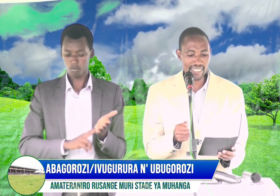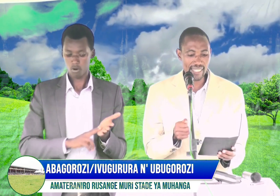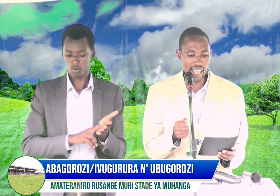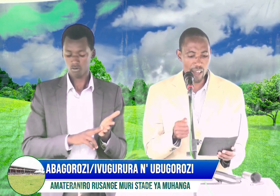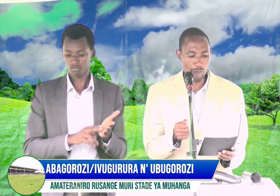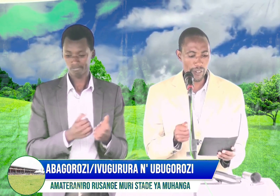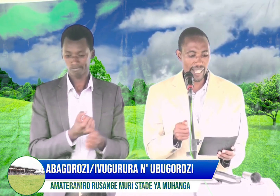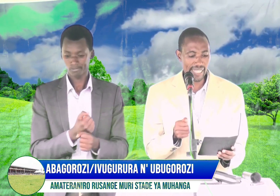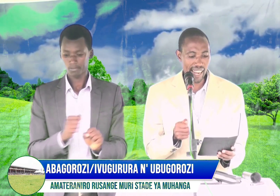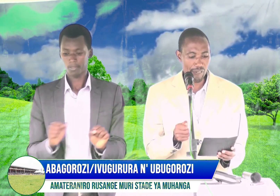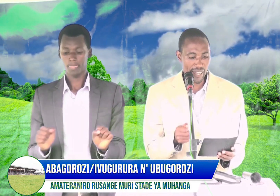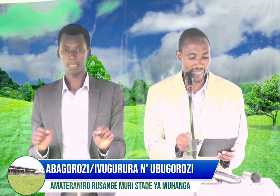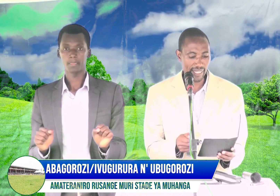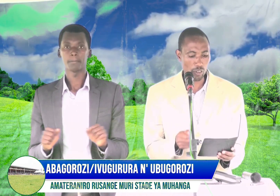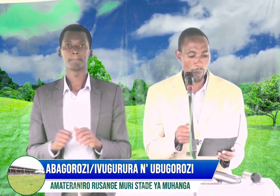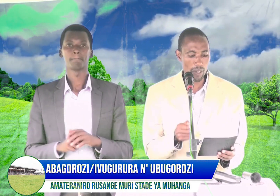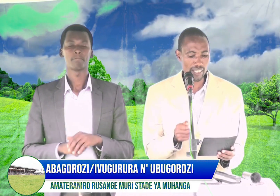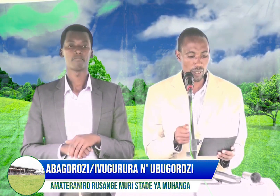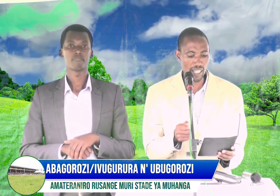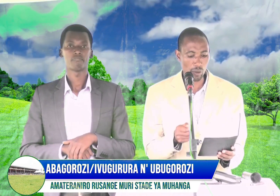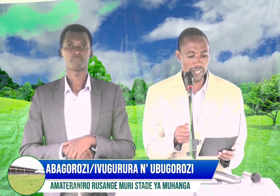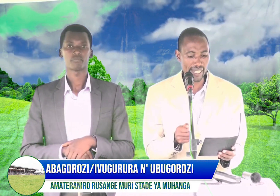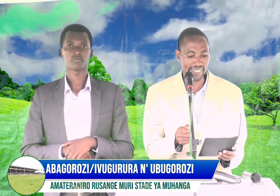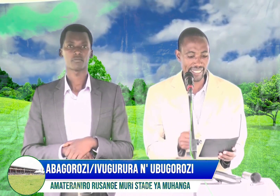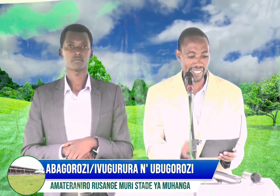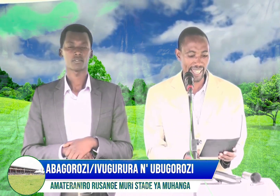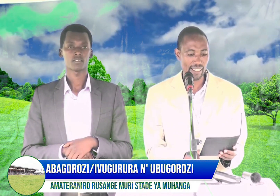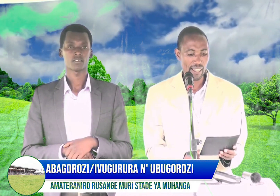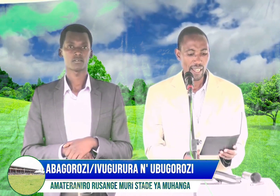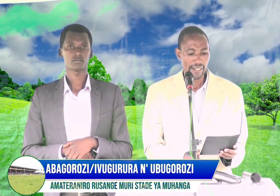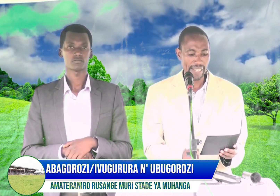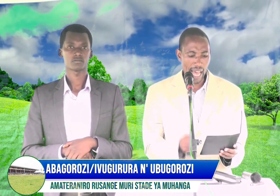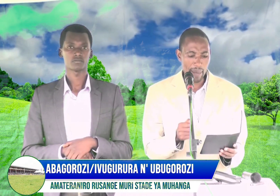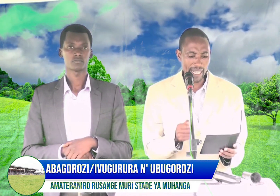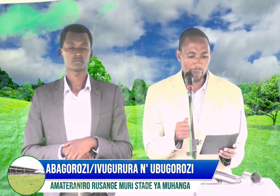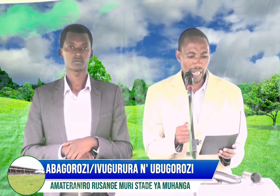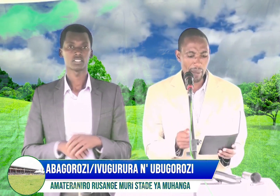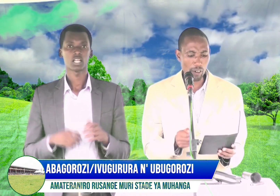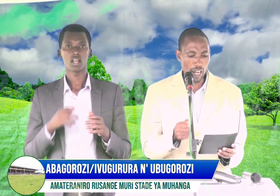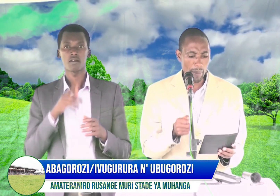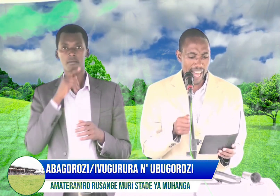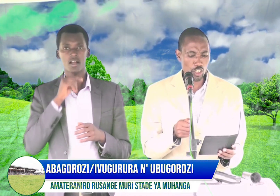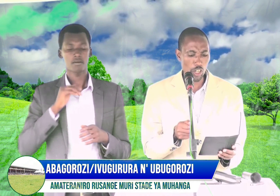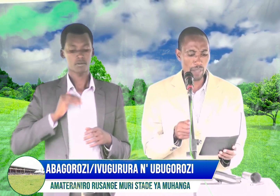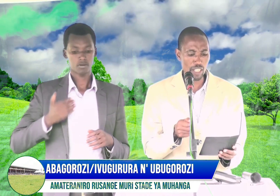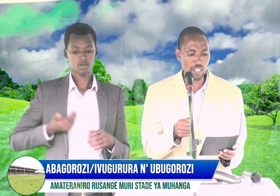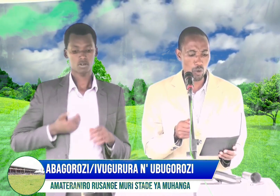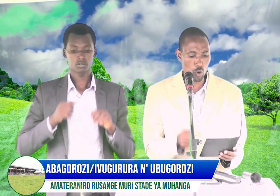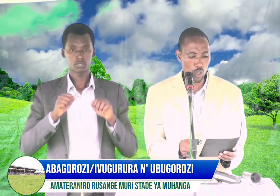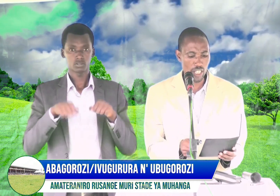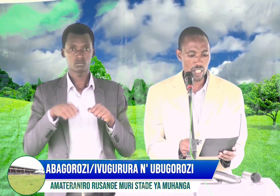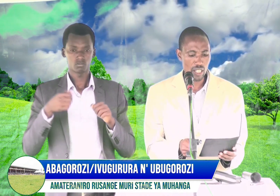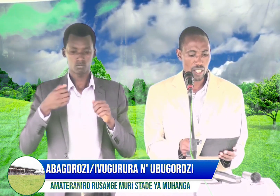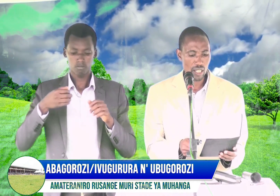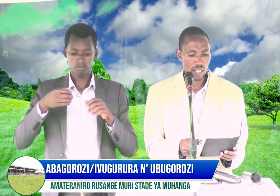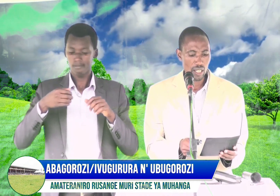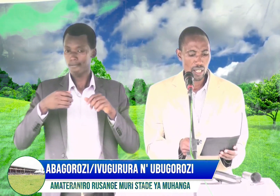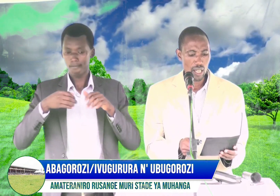solidama la sine effondre dans la vérité comme le sol est colline éternelle n'abagabo n'abagore bashoye imizi